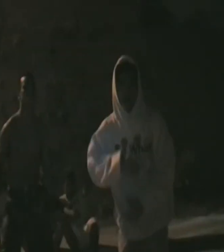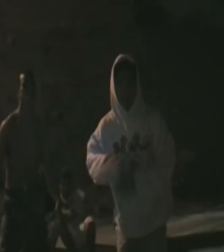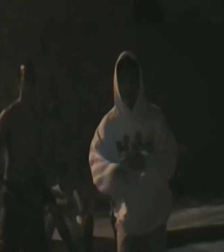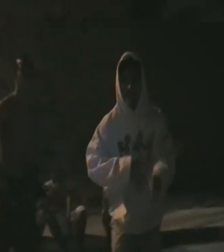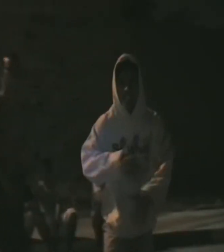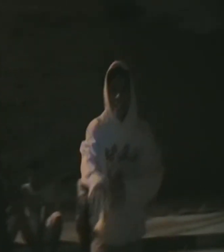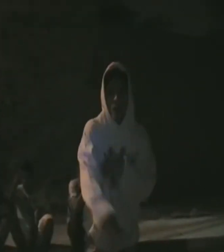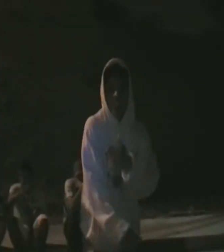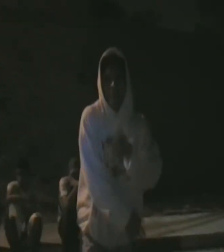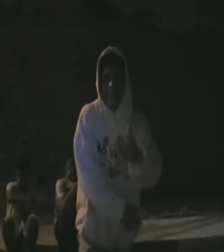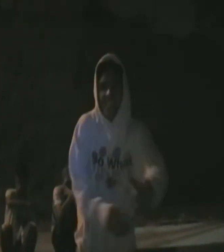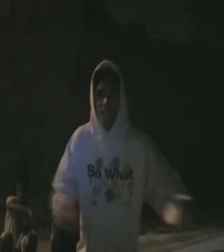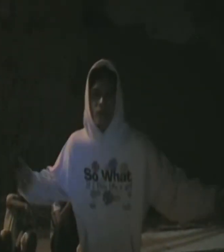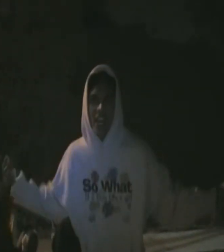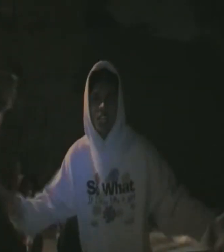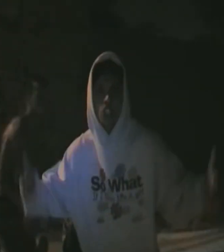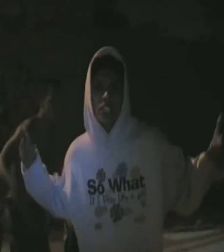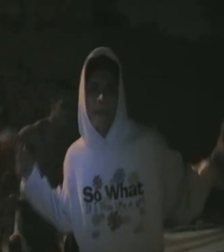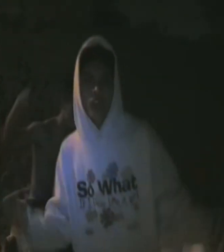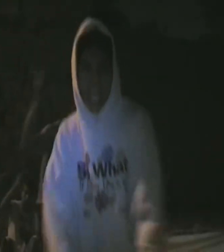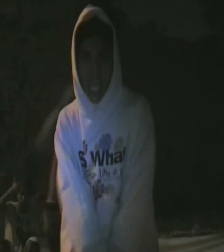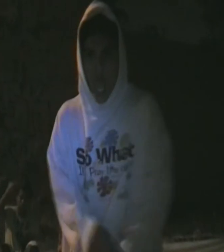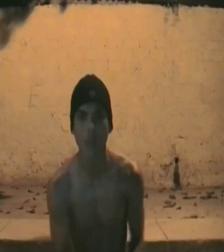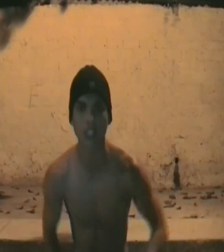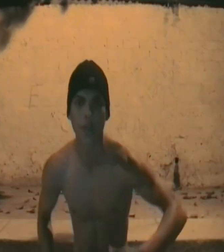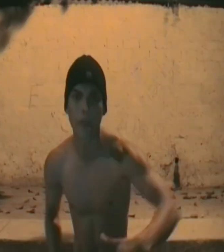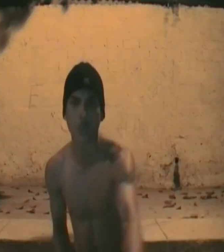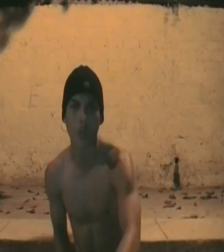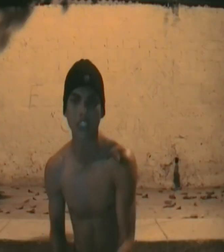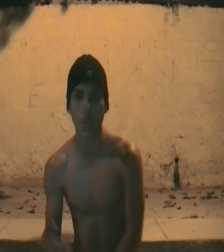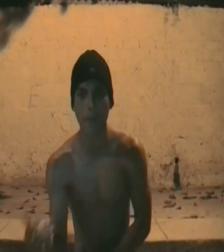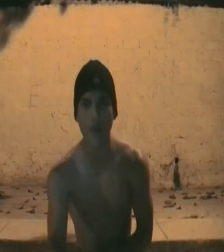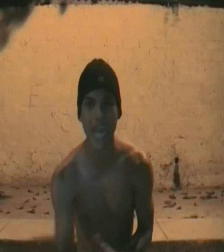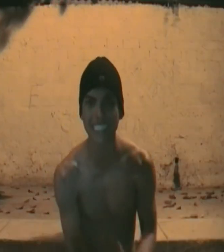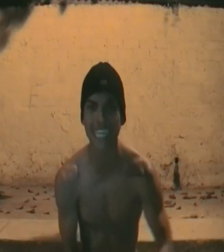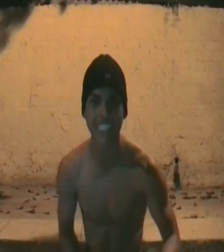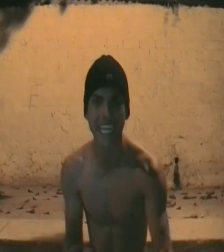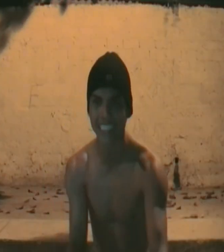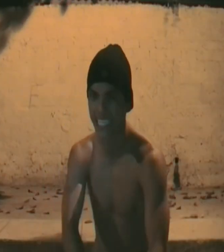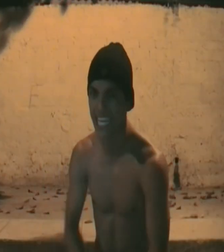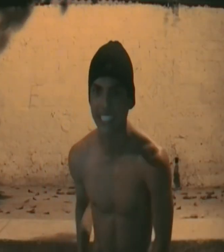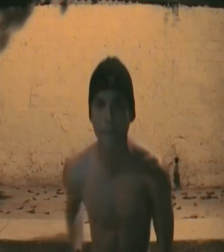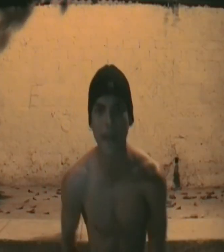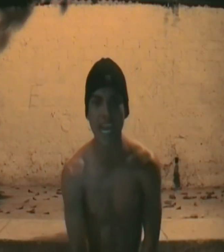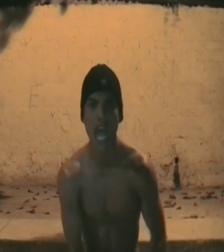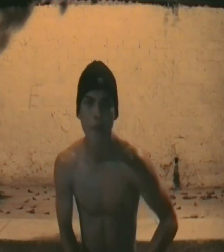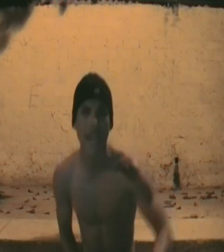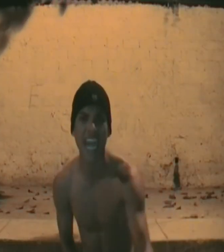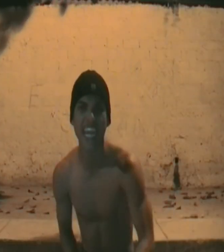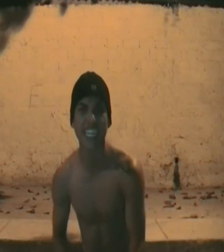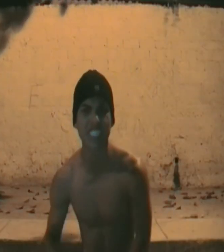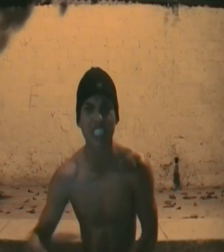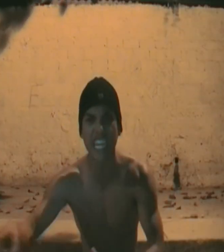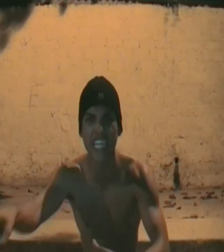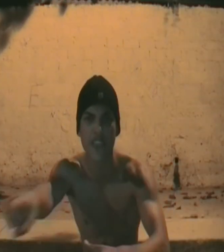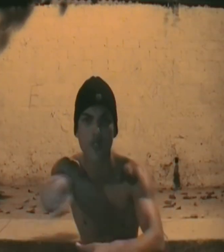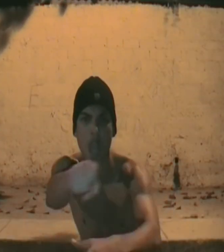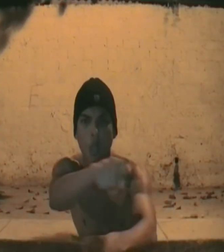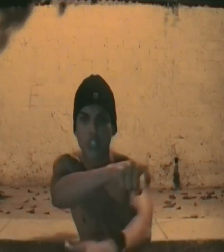No es que ande al delincuente y pisa y ande al inocente. 4x4 polarizada en la esquina se para. Baja la cristalina y una u